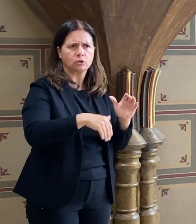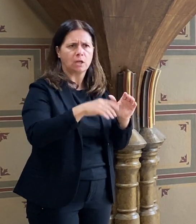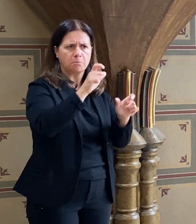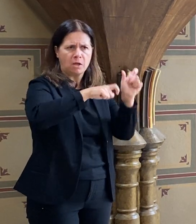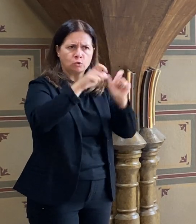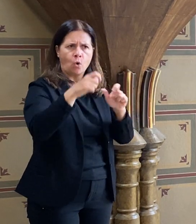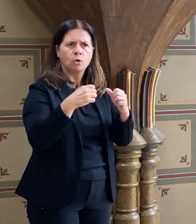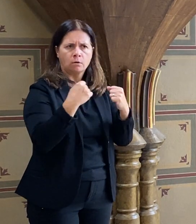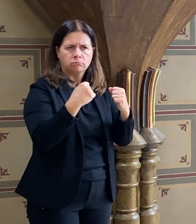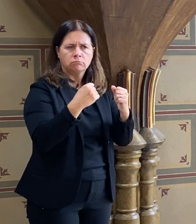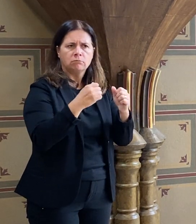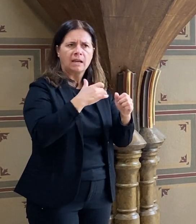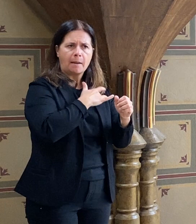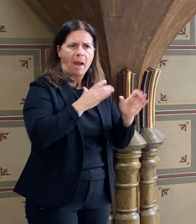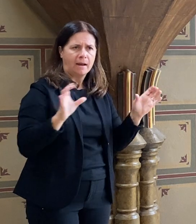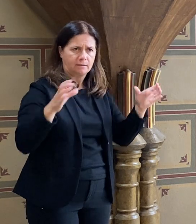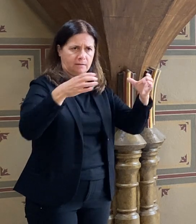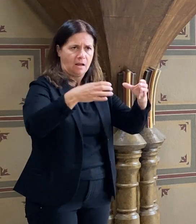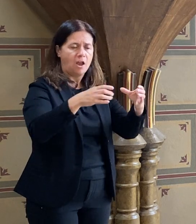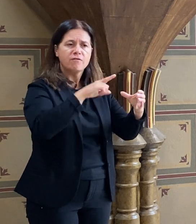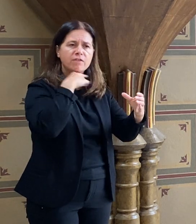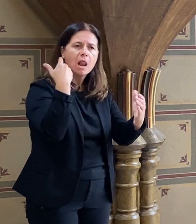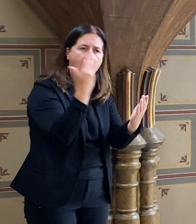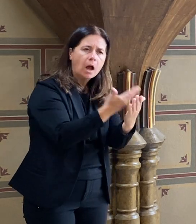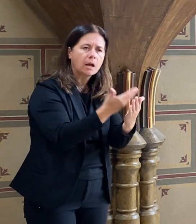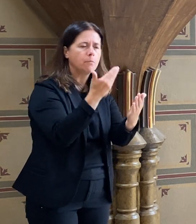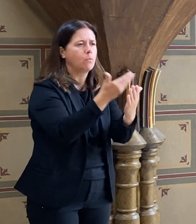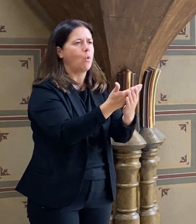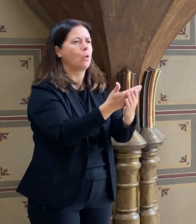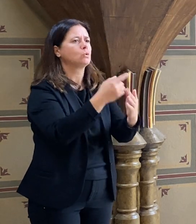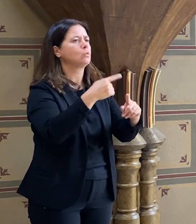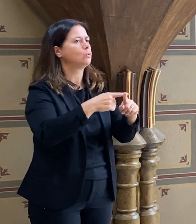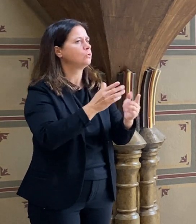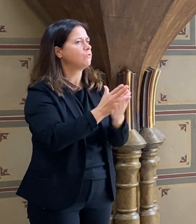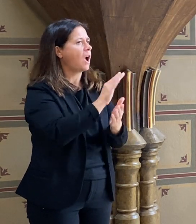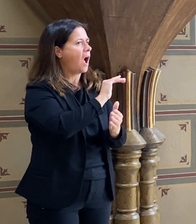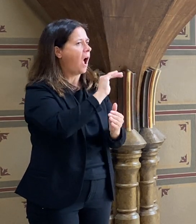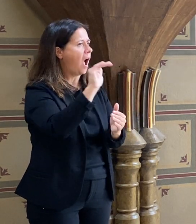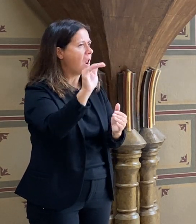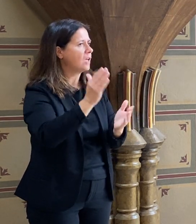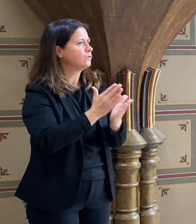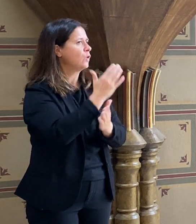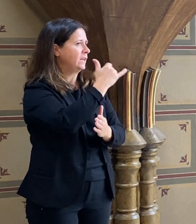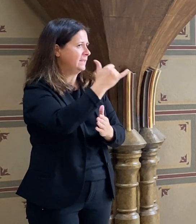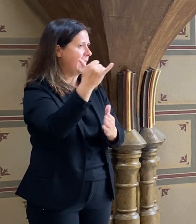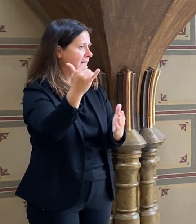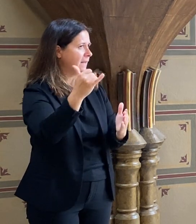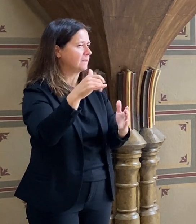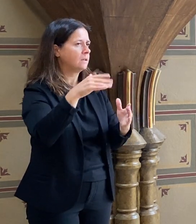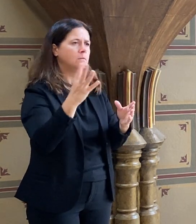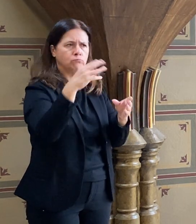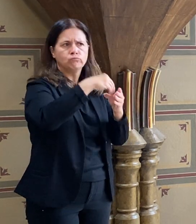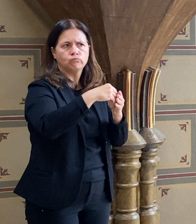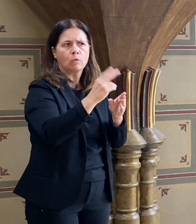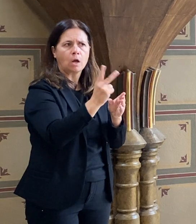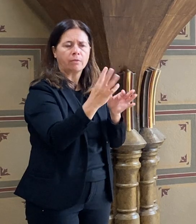starke Gemeinde mit vielen Angeboten. Und für alles und für jeden ist auch was